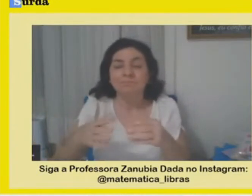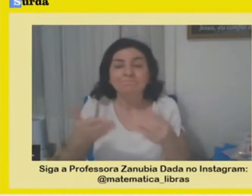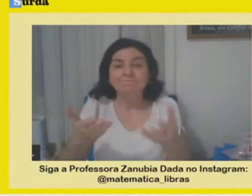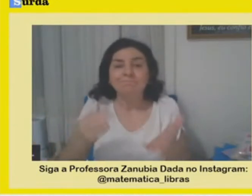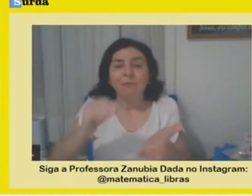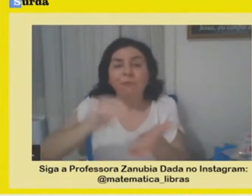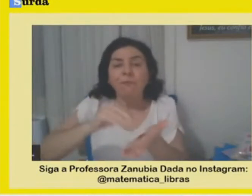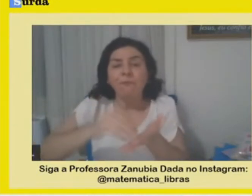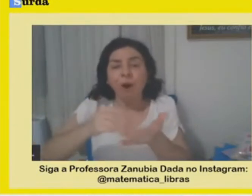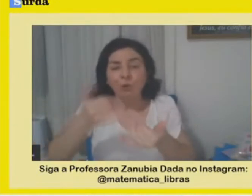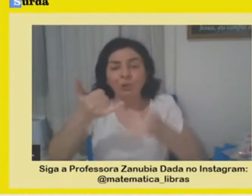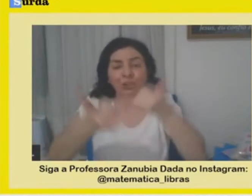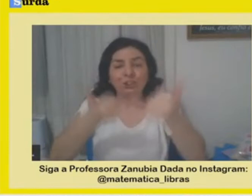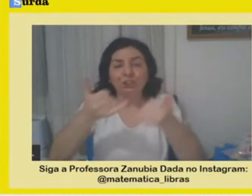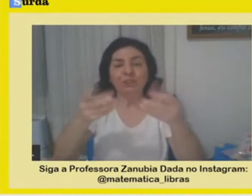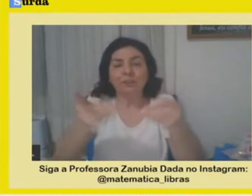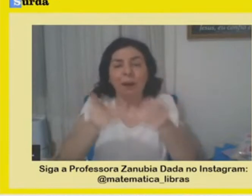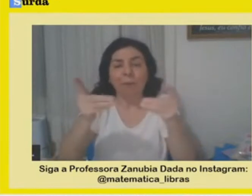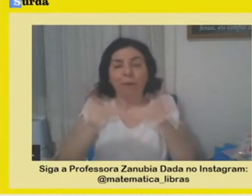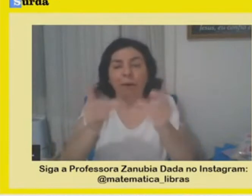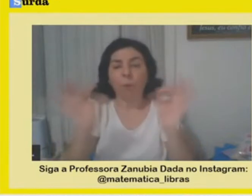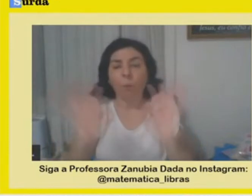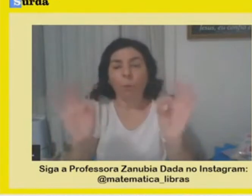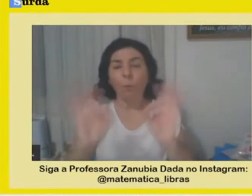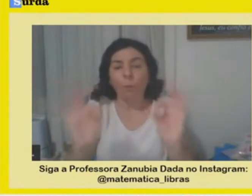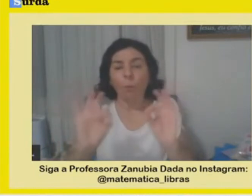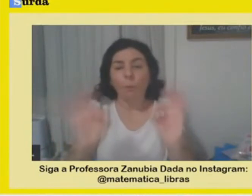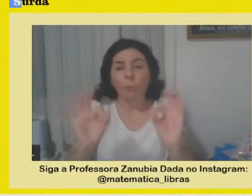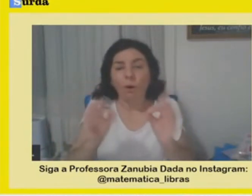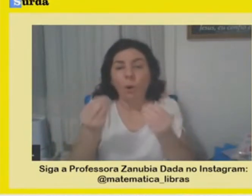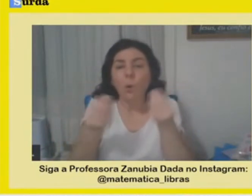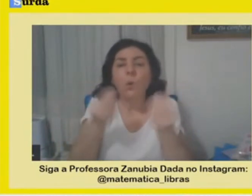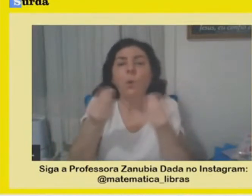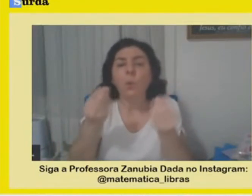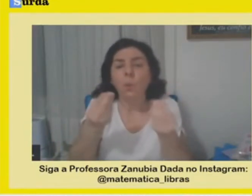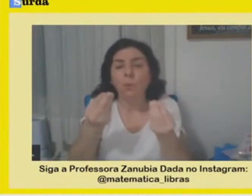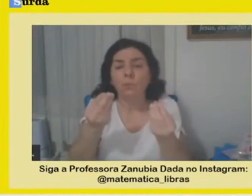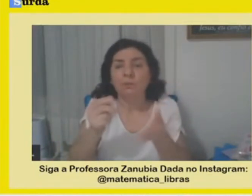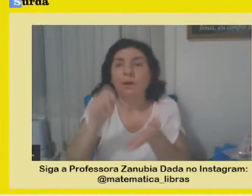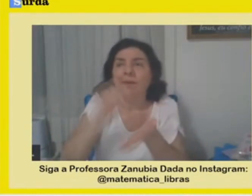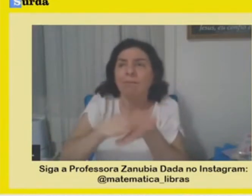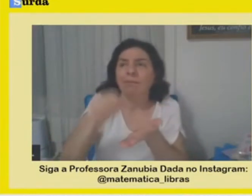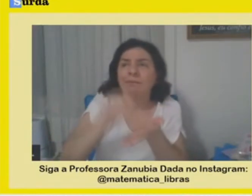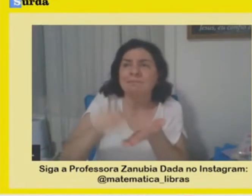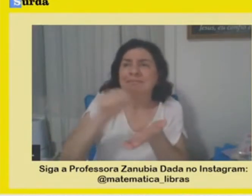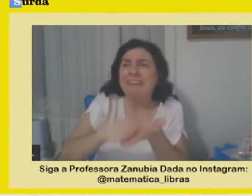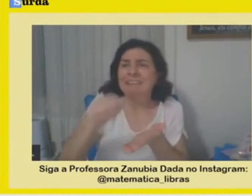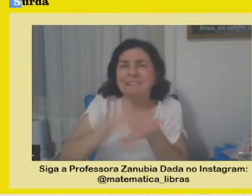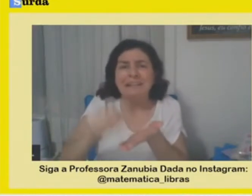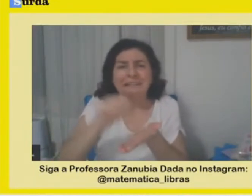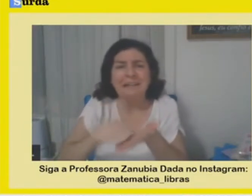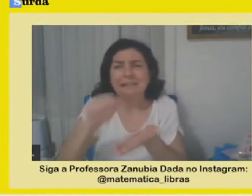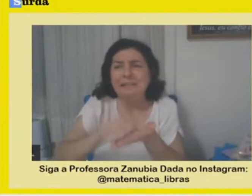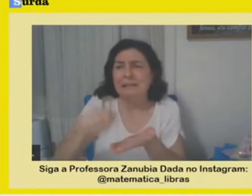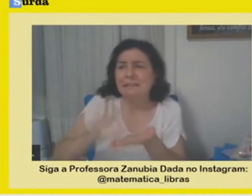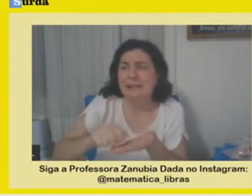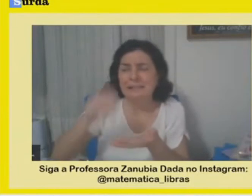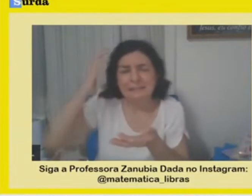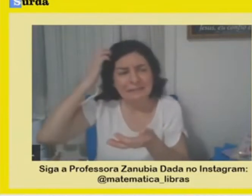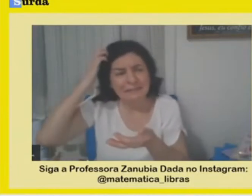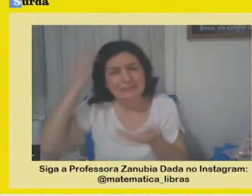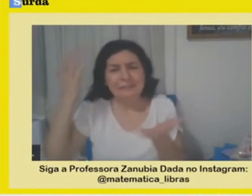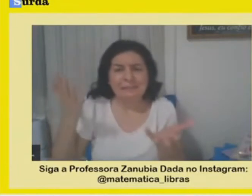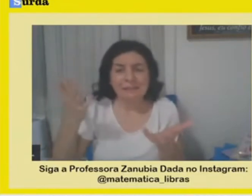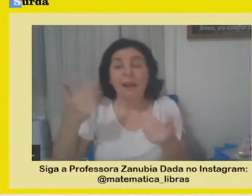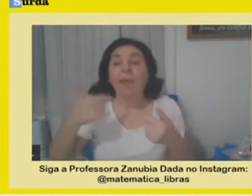Estava lá traduzindo a aula para o aluno, mas faltou ali uma didática ali, uma dinâmica, e o aluno